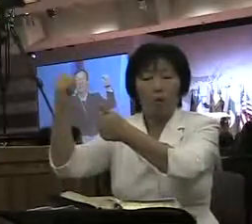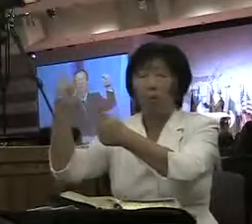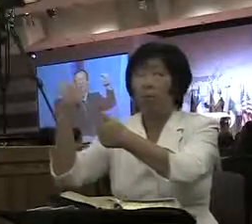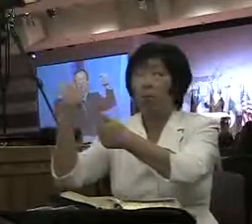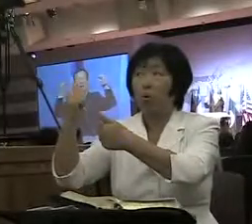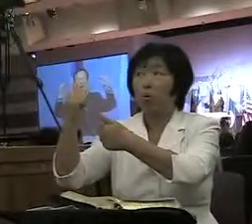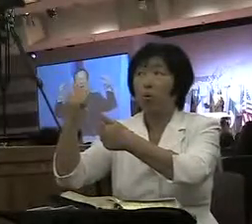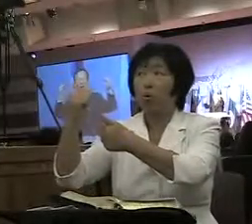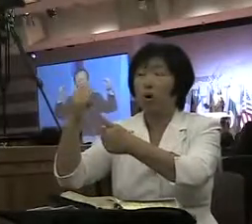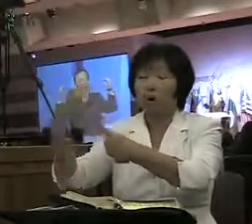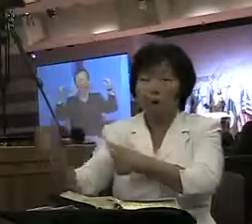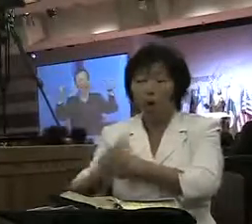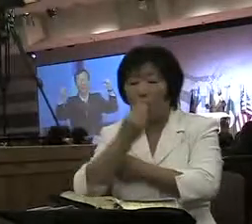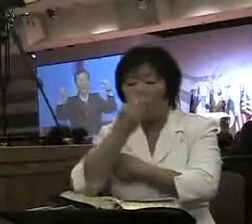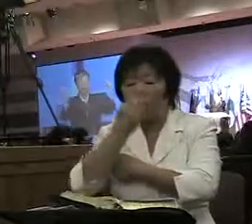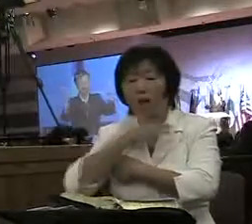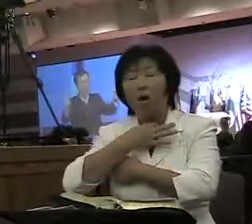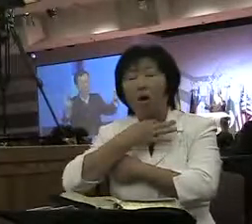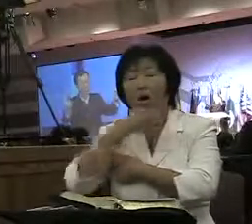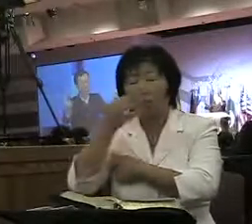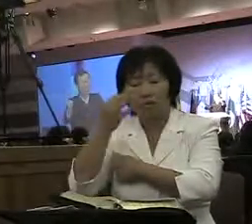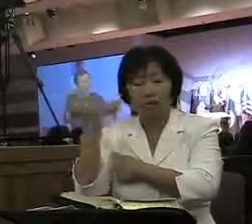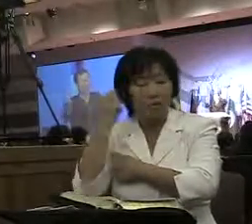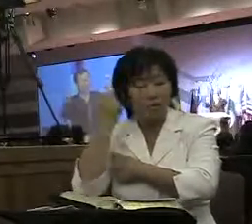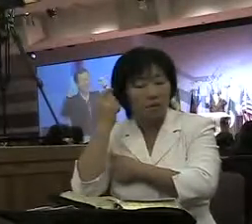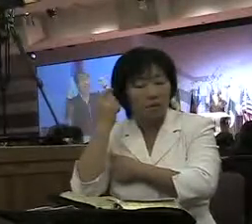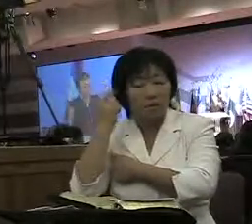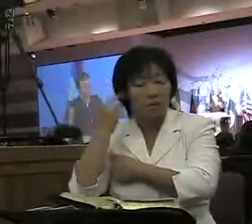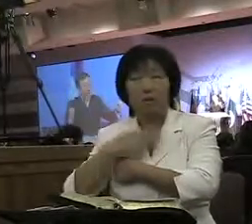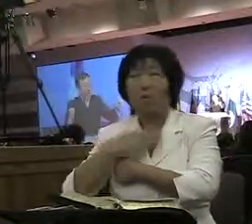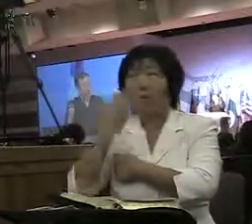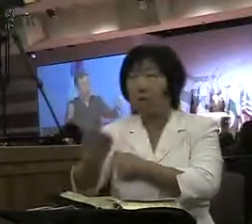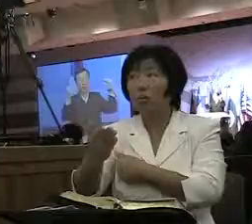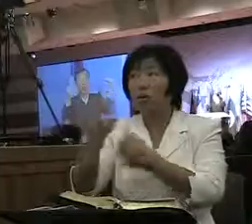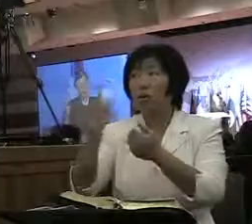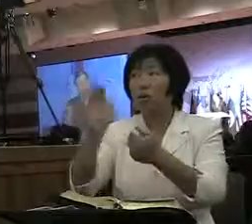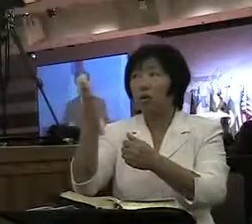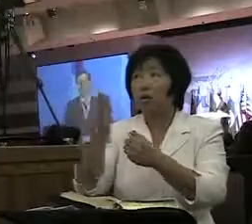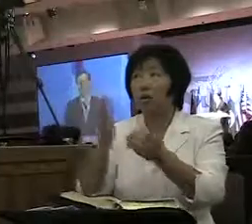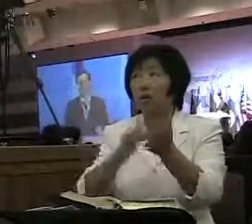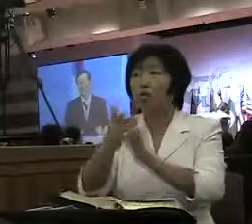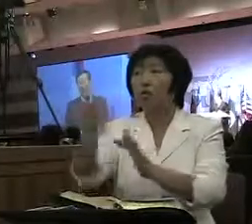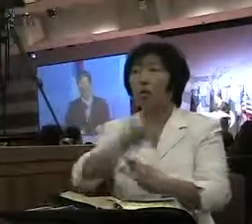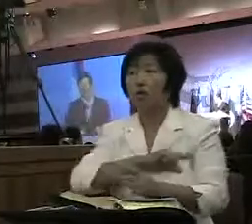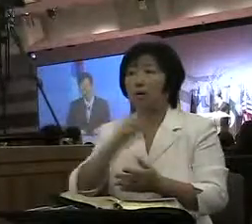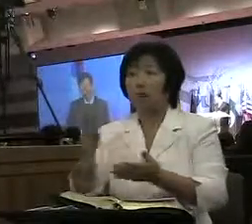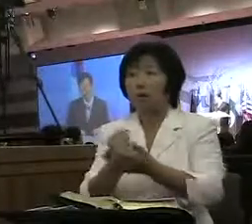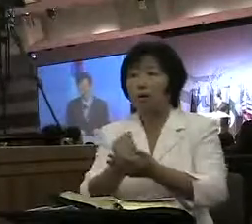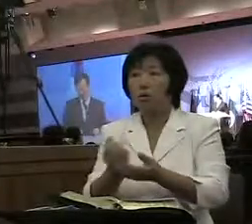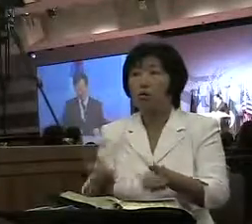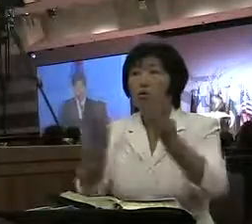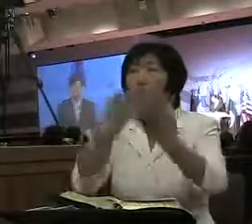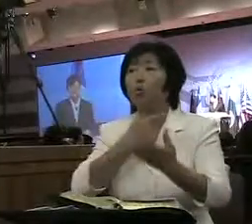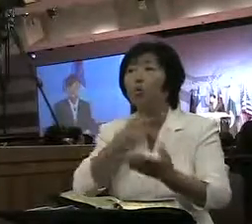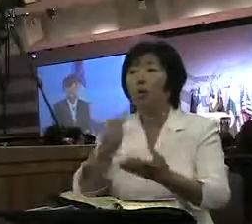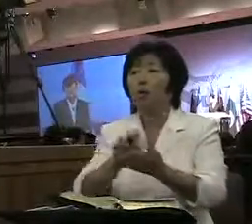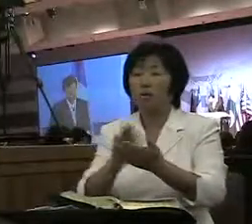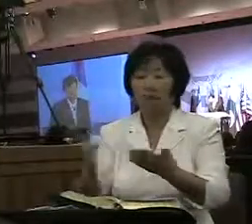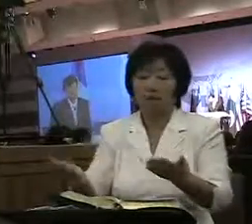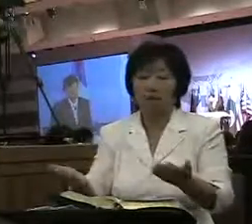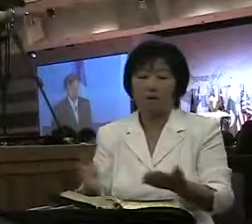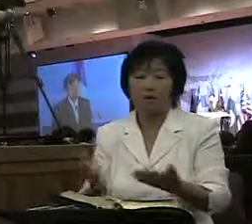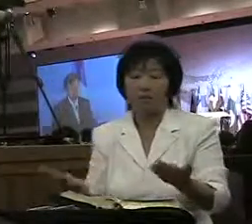수행하는 거룩한 음성을 들을 수 있는 저와 여러분들이 되시길 예수님의 이름으로 축원드립니다. 우리 한번 이